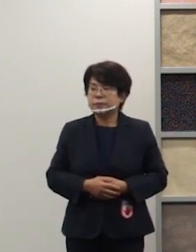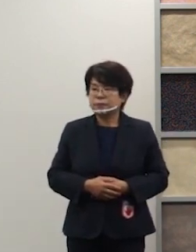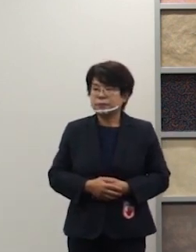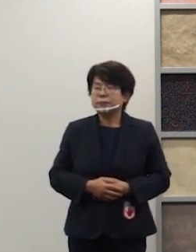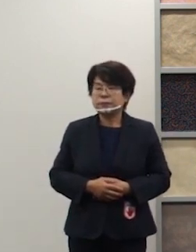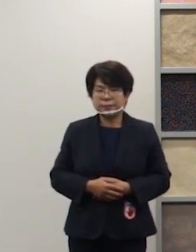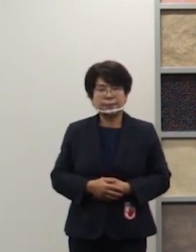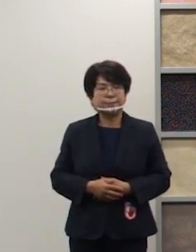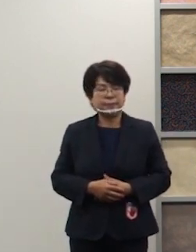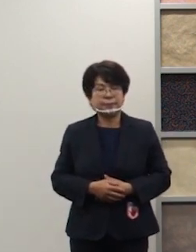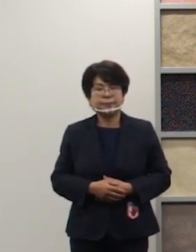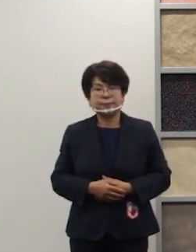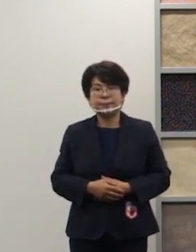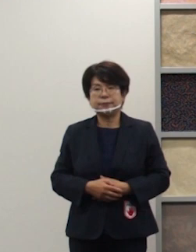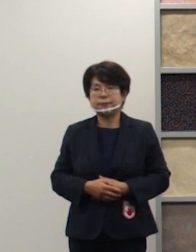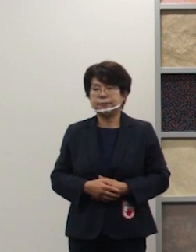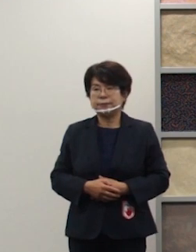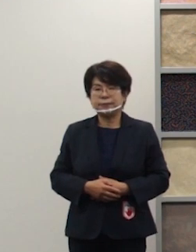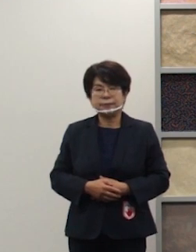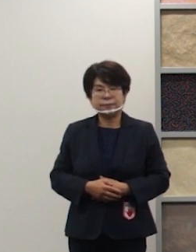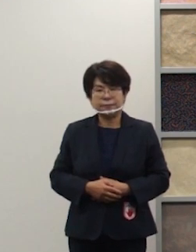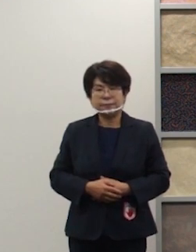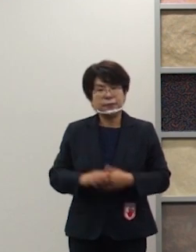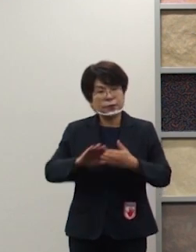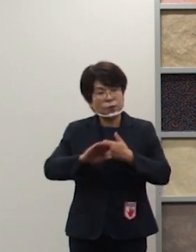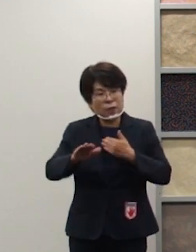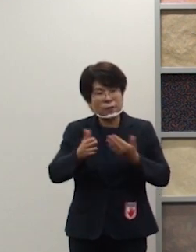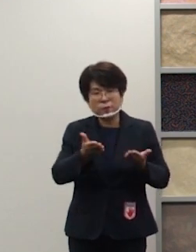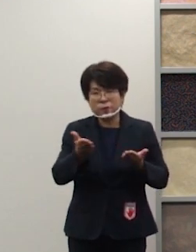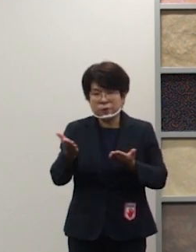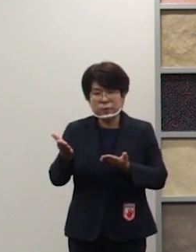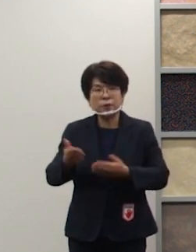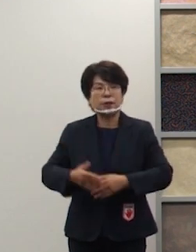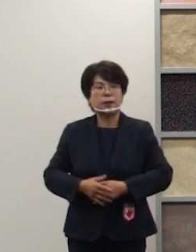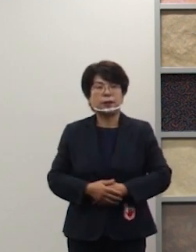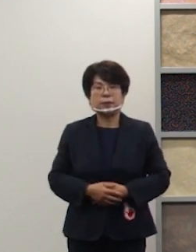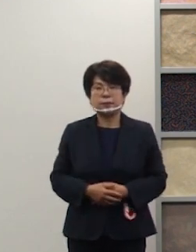ありがとうございます。 他にいかがでしょうか。